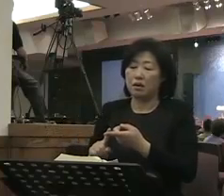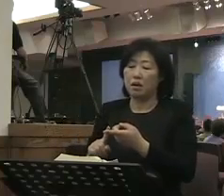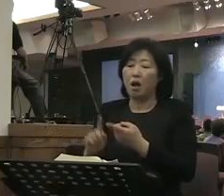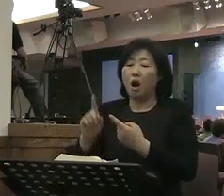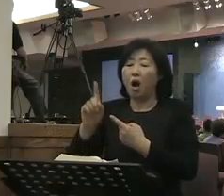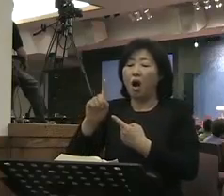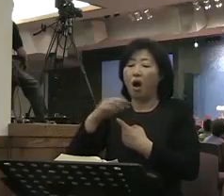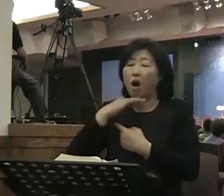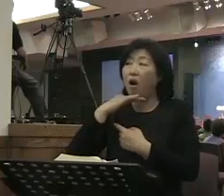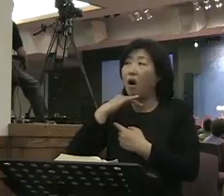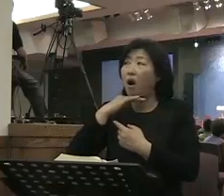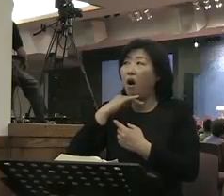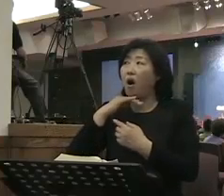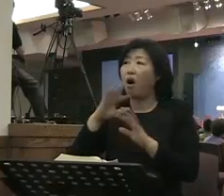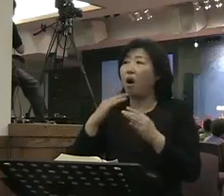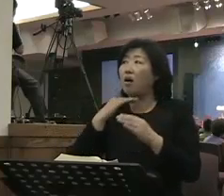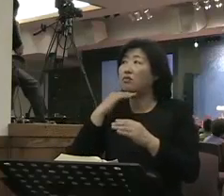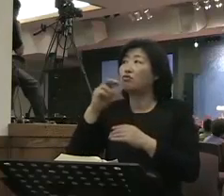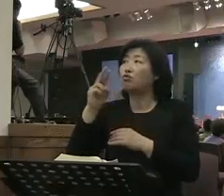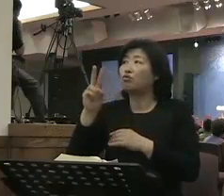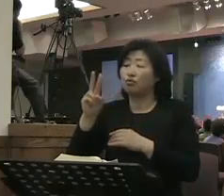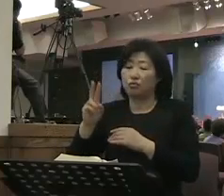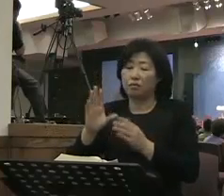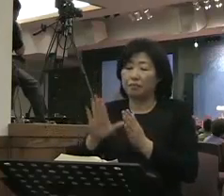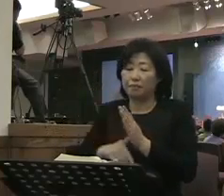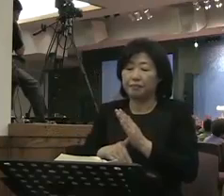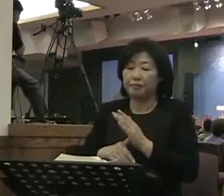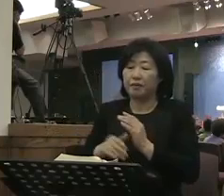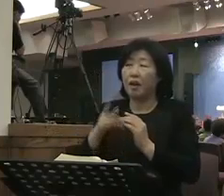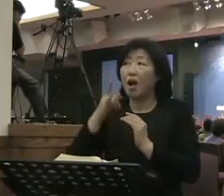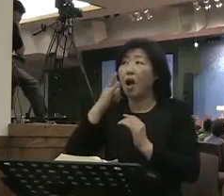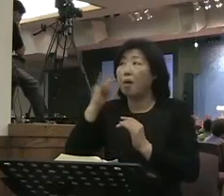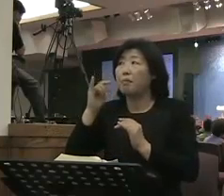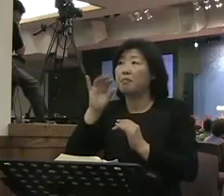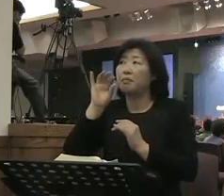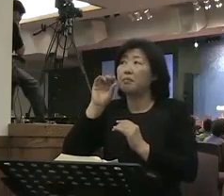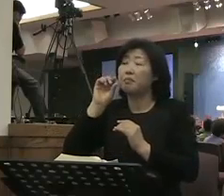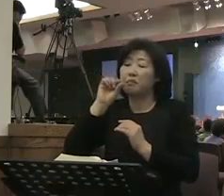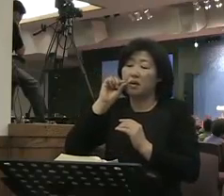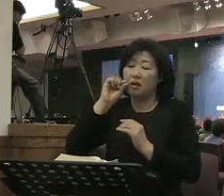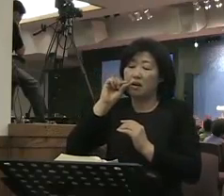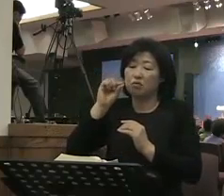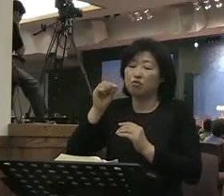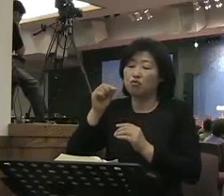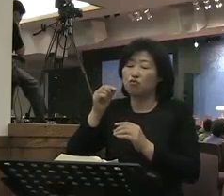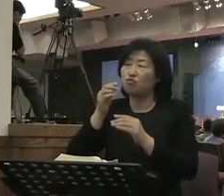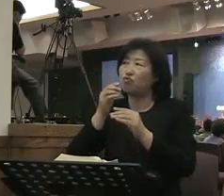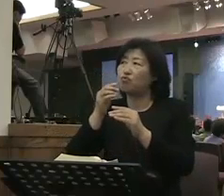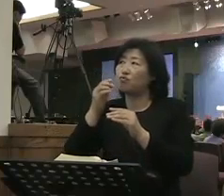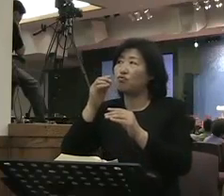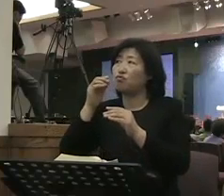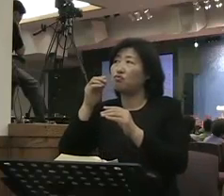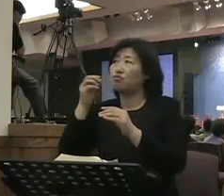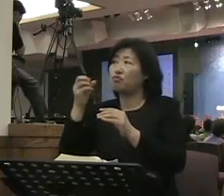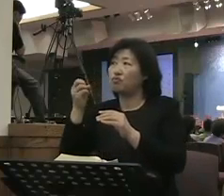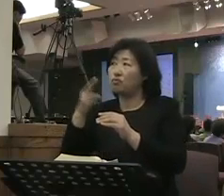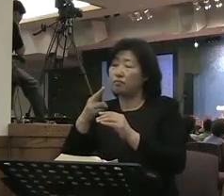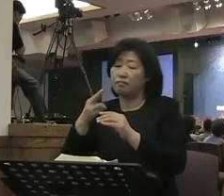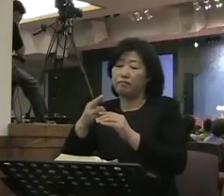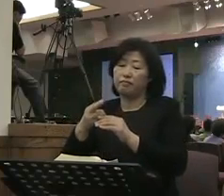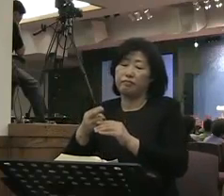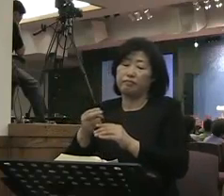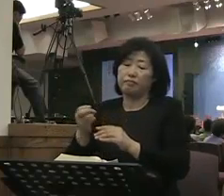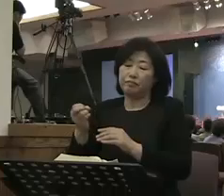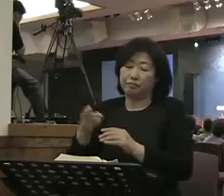어린 나이 2살 때 엄마는 이 마약 중독자로서 마약 오버도스 때문에 세상을